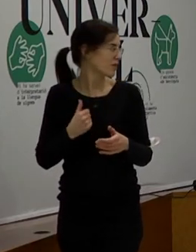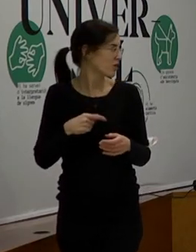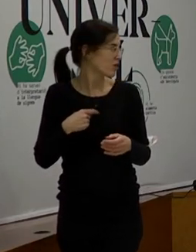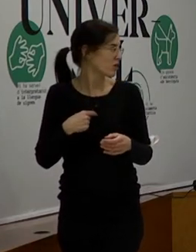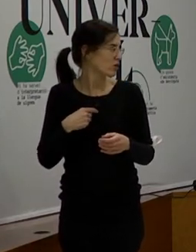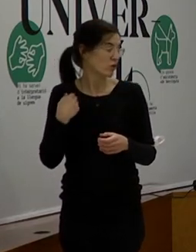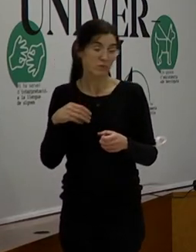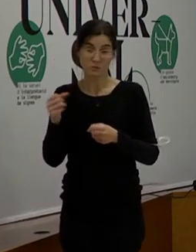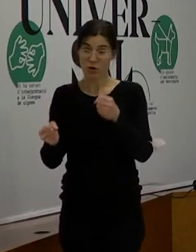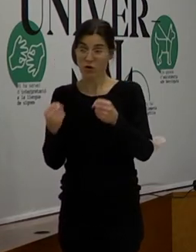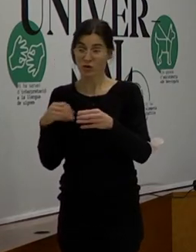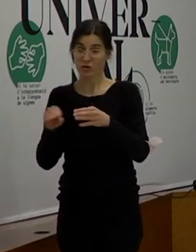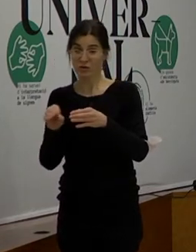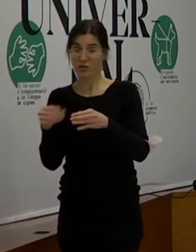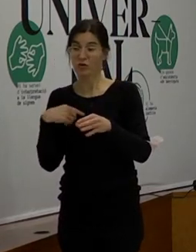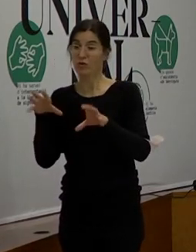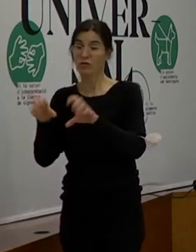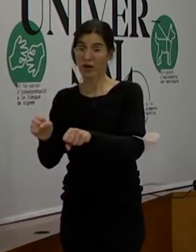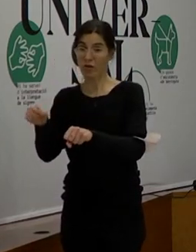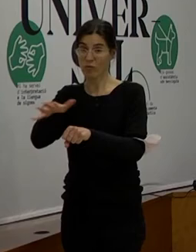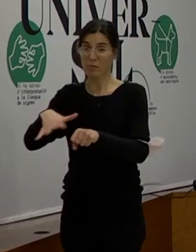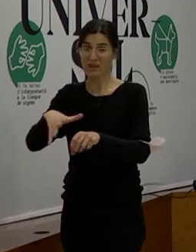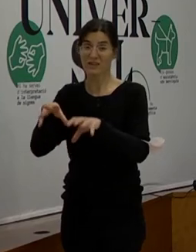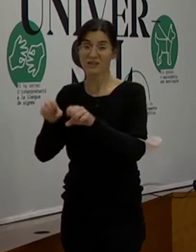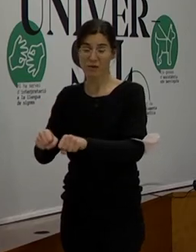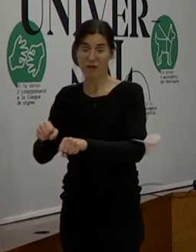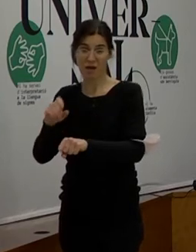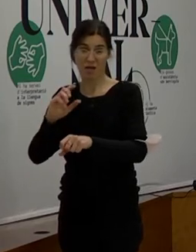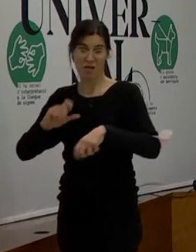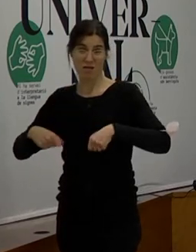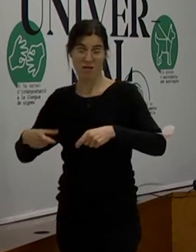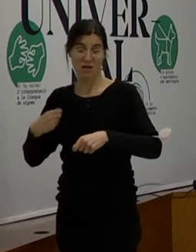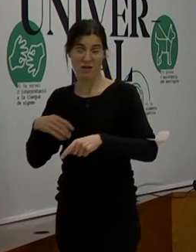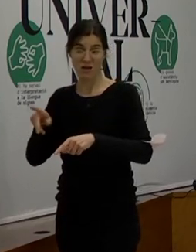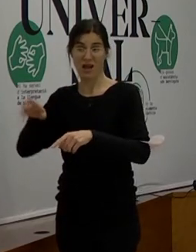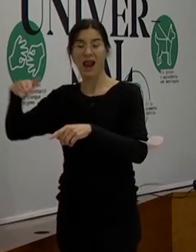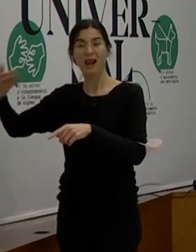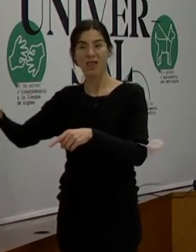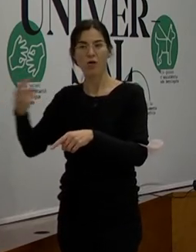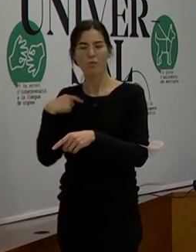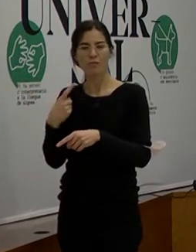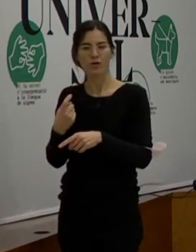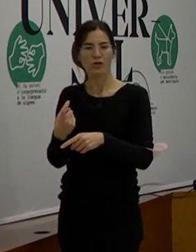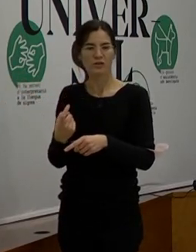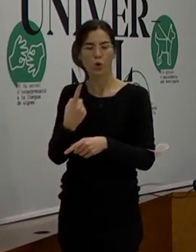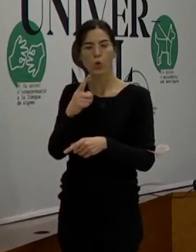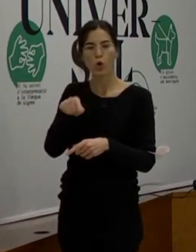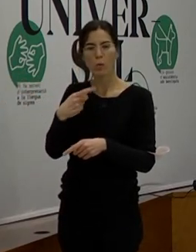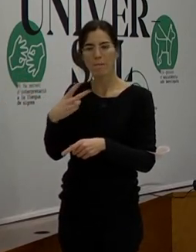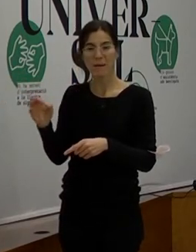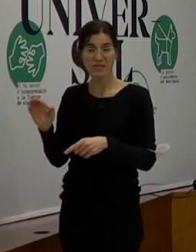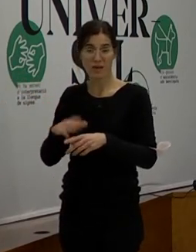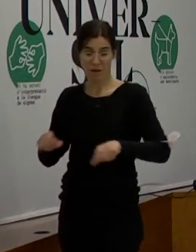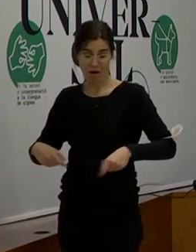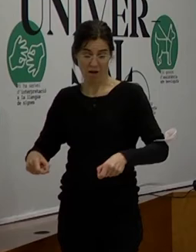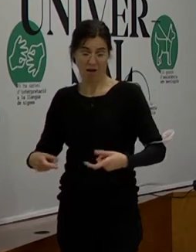el cotxe, que he trobat una plaça reservada d'aparcament aquí al costat. Però clar, jo necessito 1,20 per sortir la